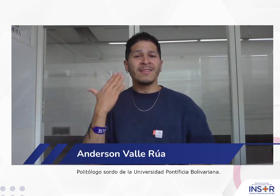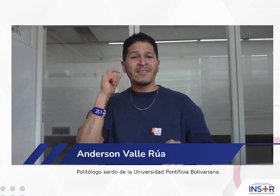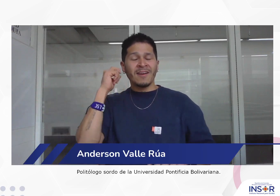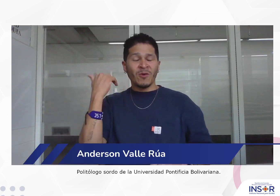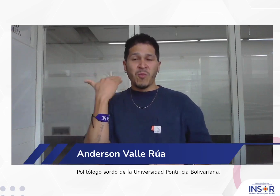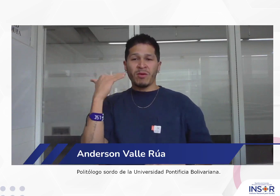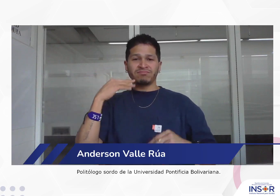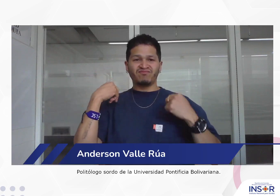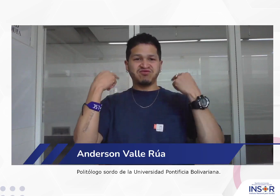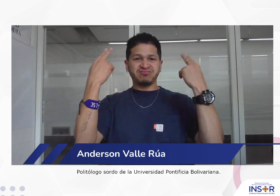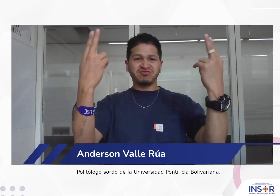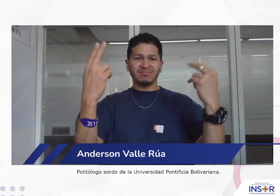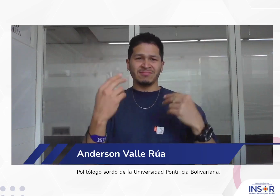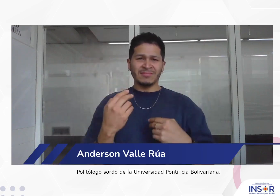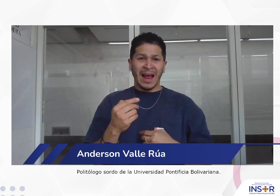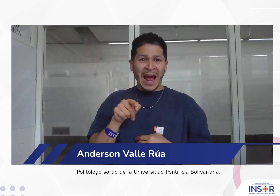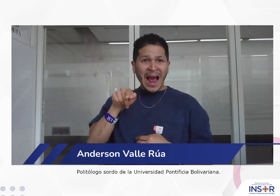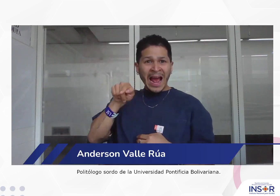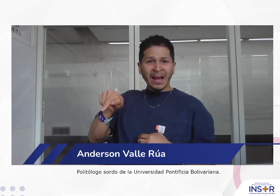Entonces,